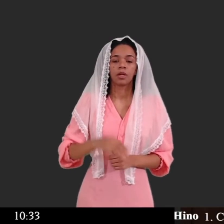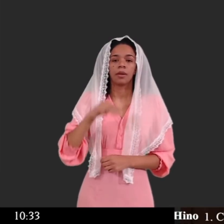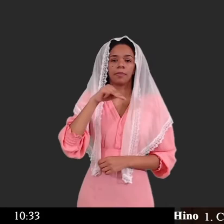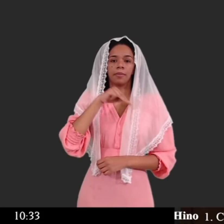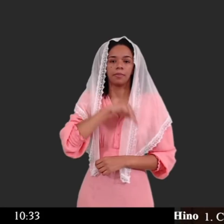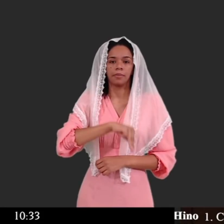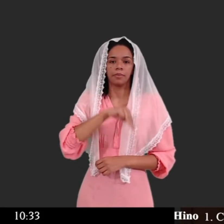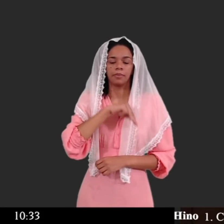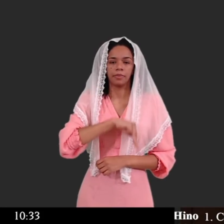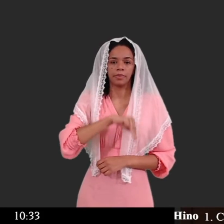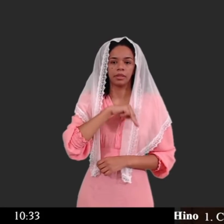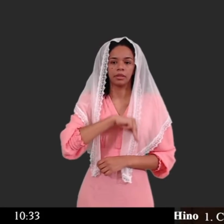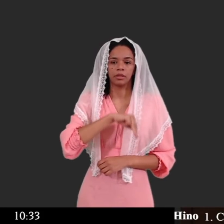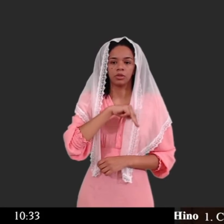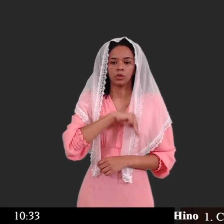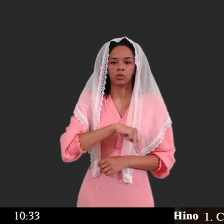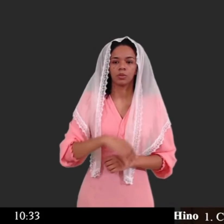Mateus.